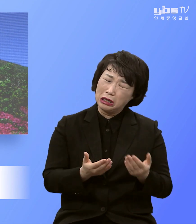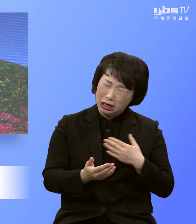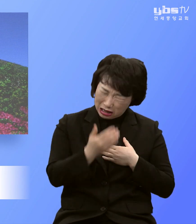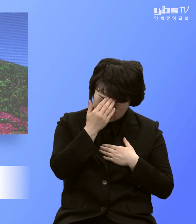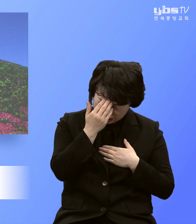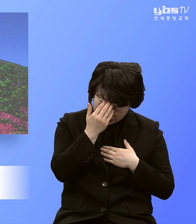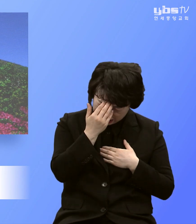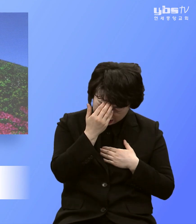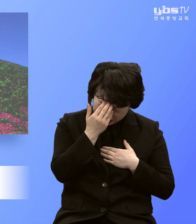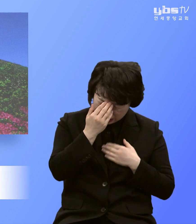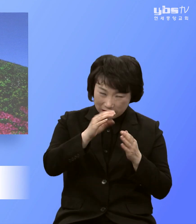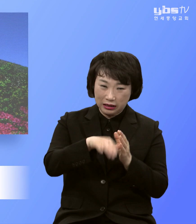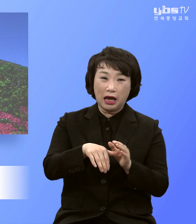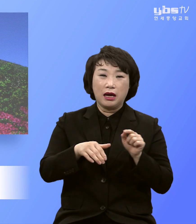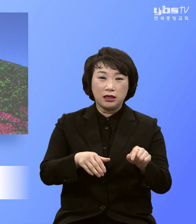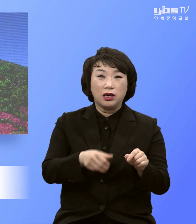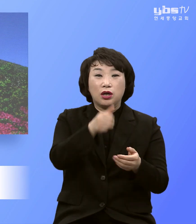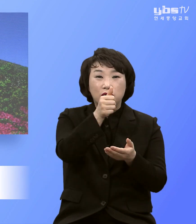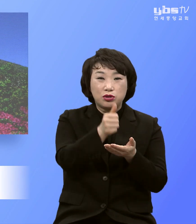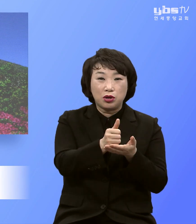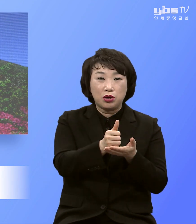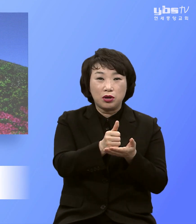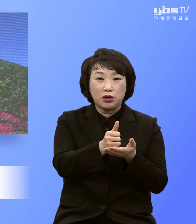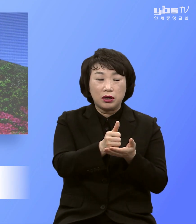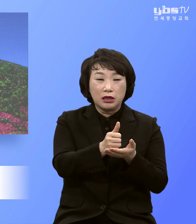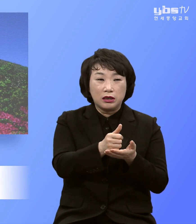때는 그 죄를